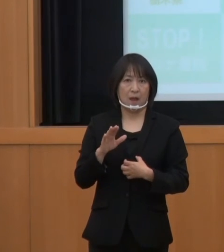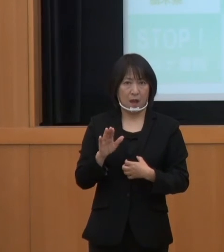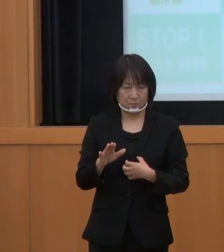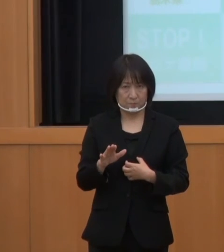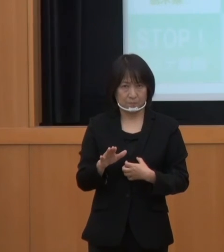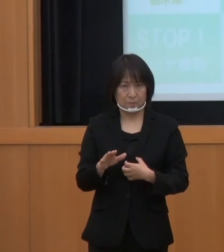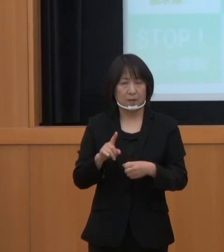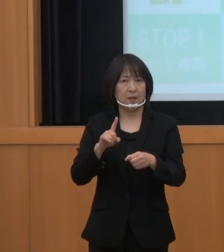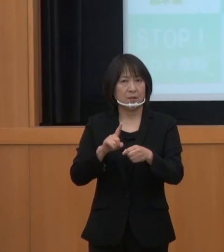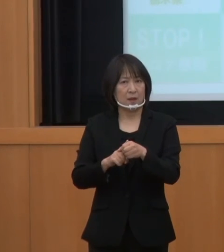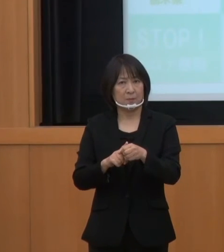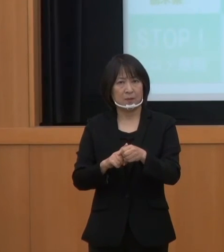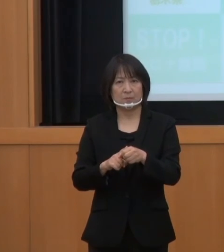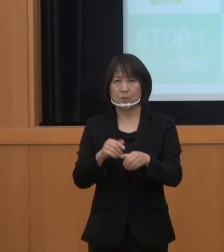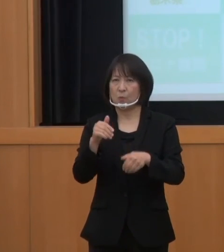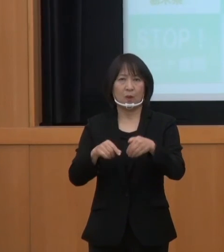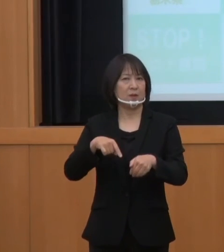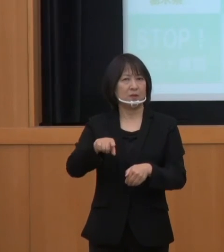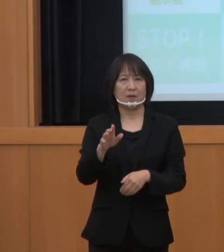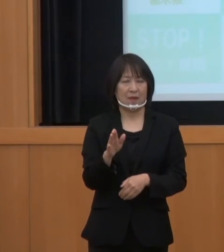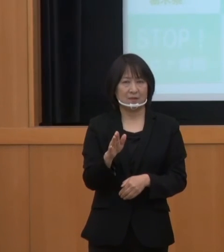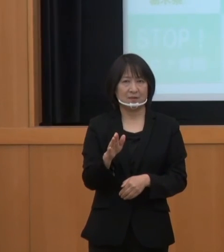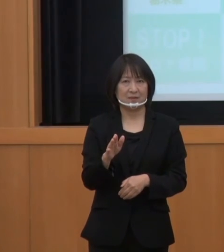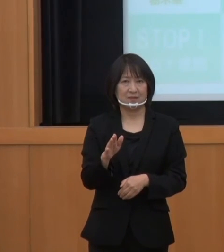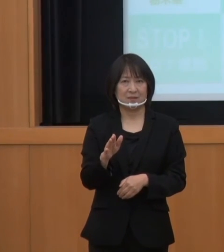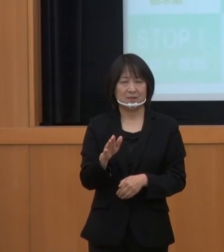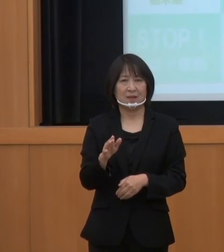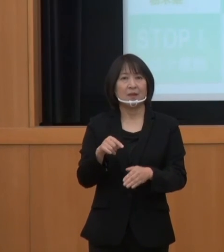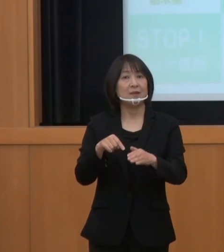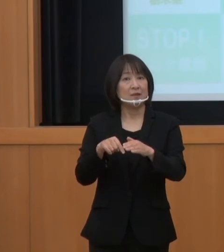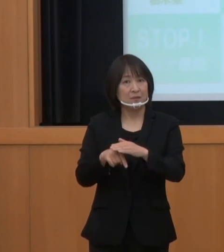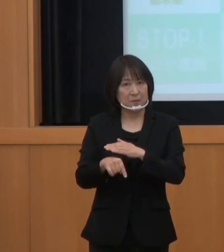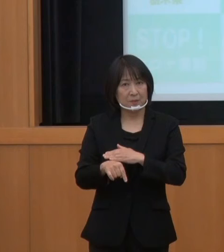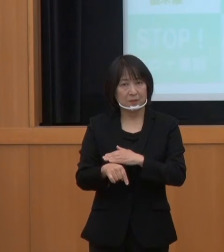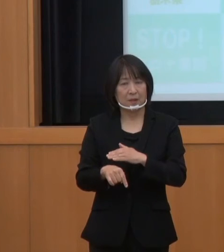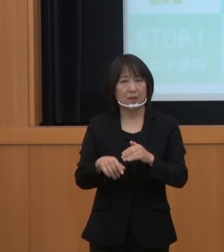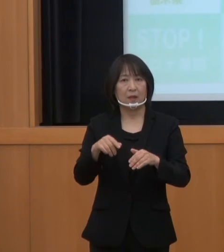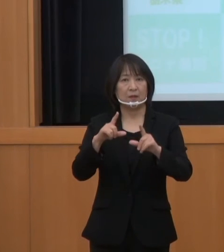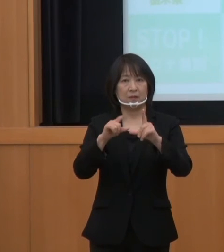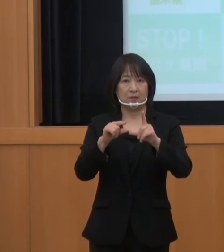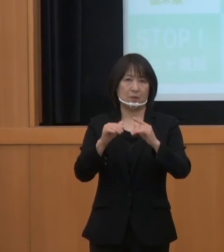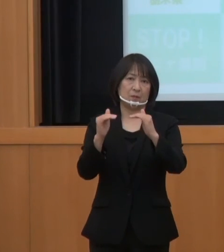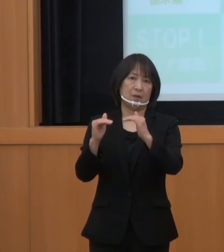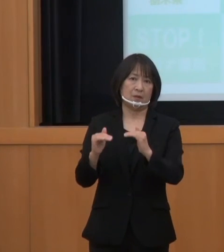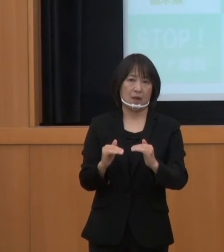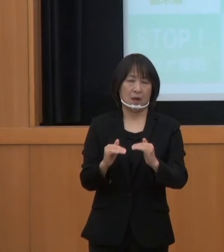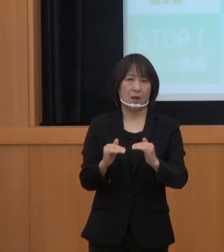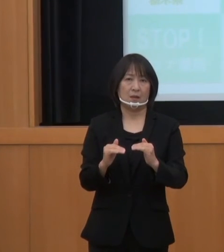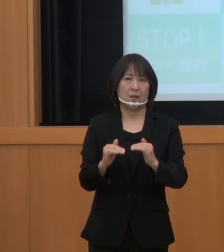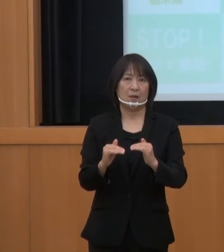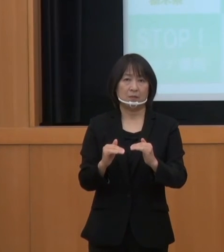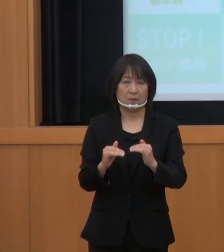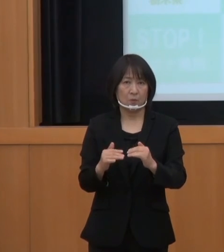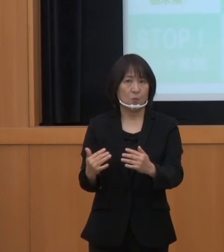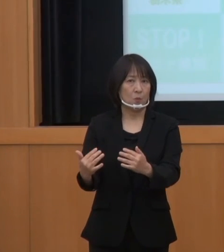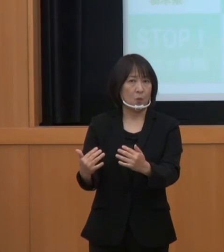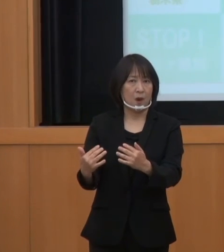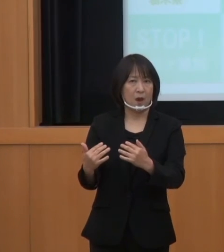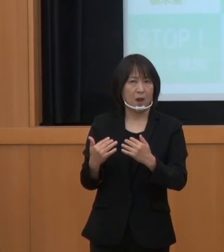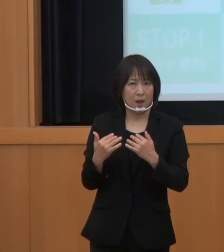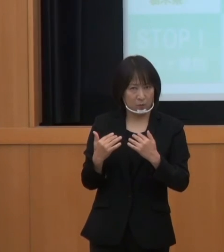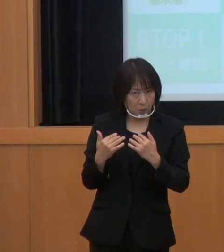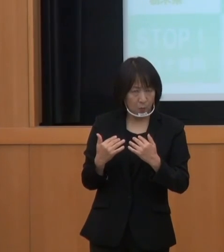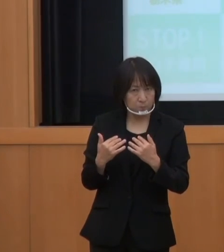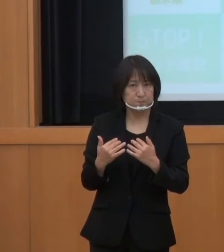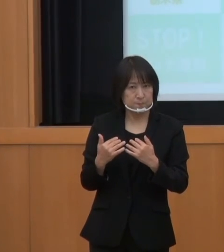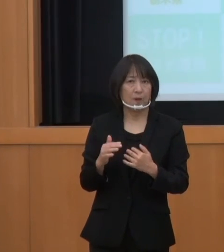に行かないということでの投票率の低下はそういう影響はないとは言